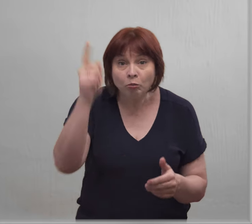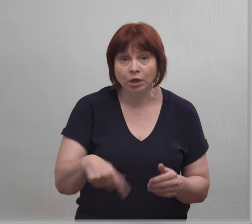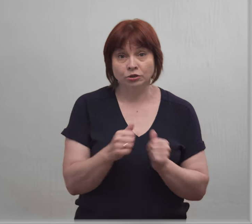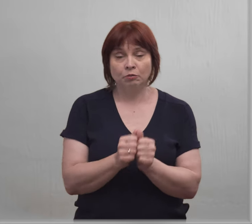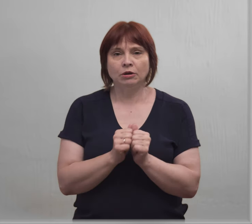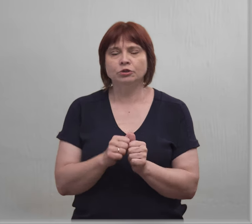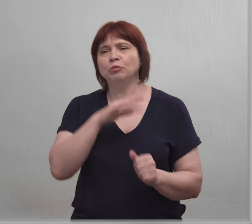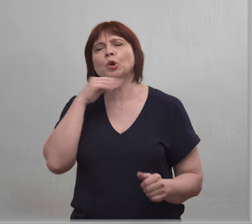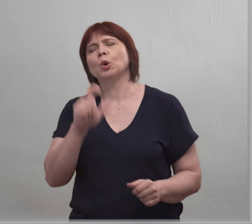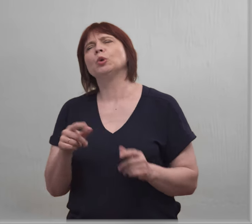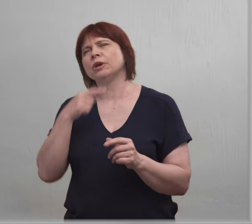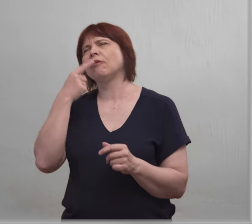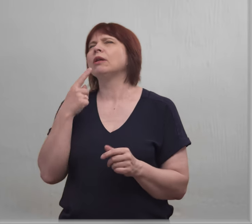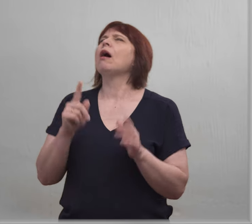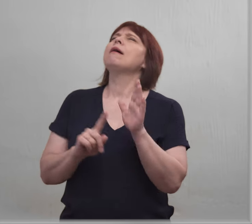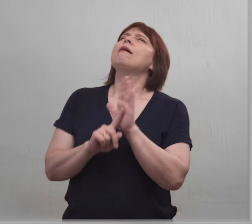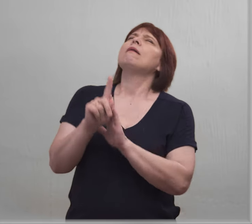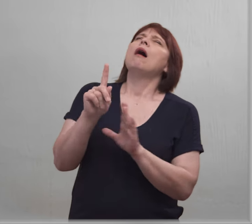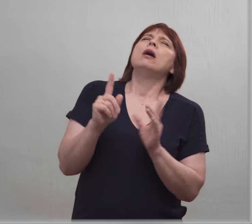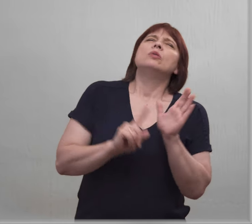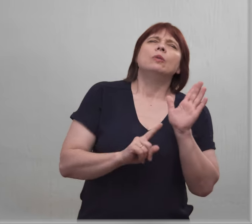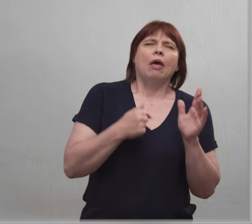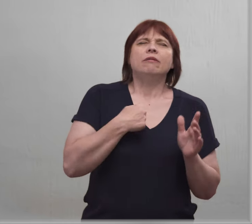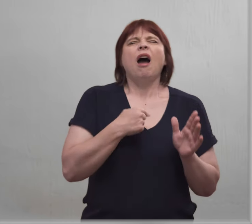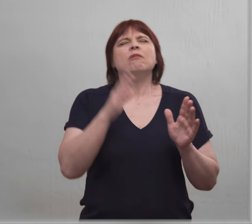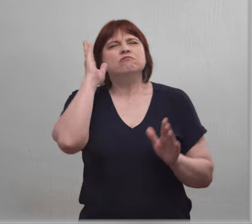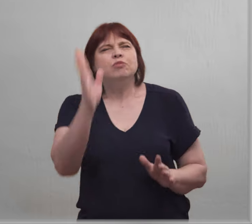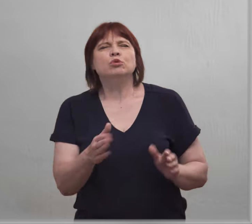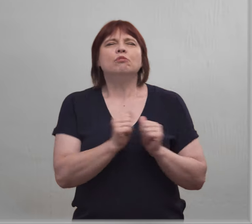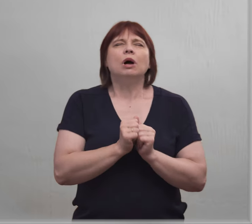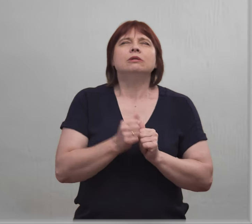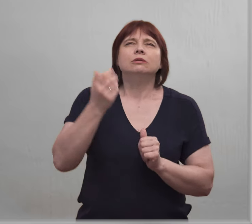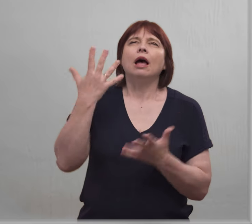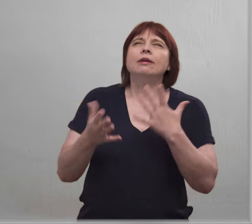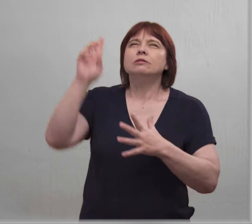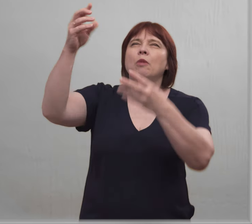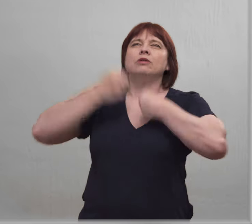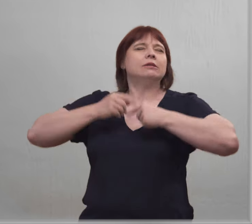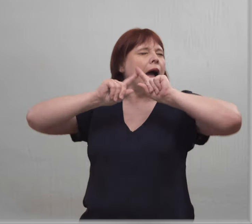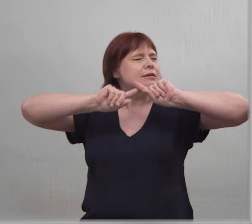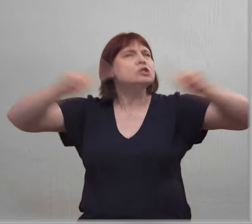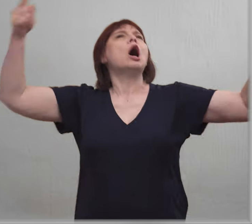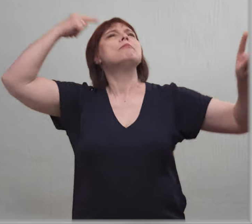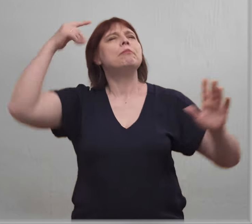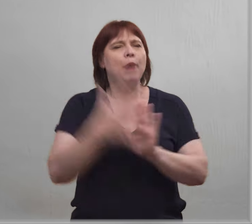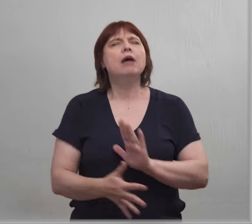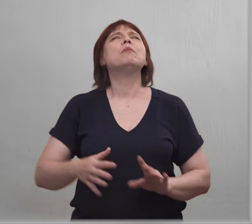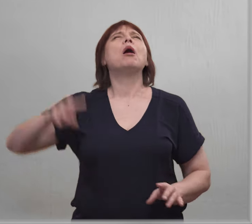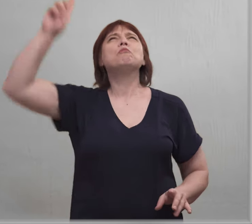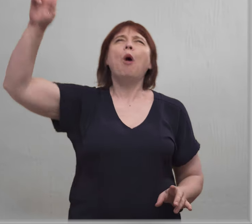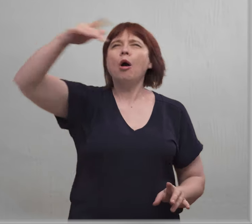говорят, я начну молиться, когда получу какое-то особое откровение. Тебе не нужно услышать голос с